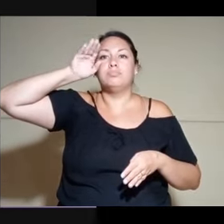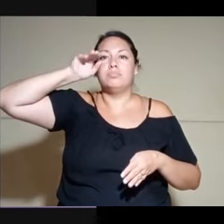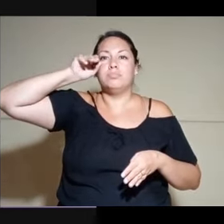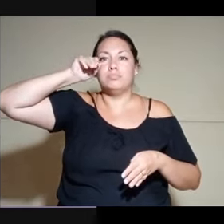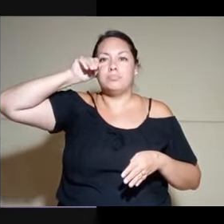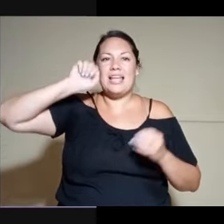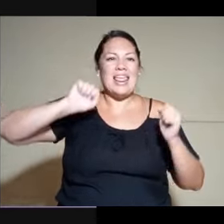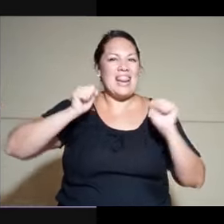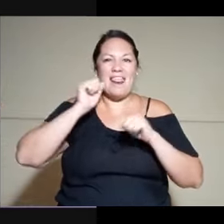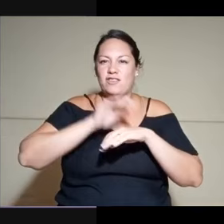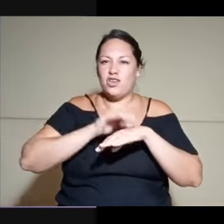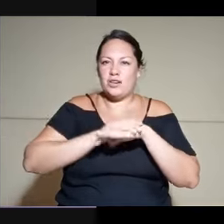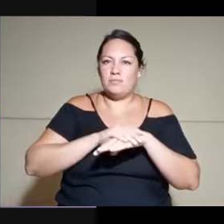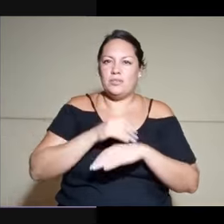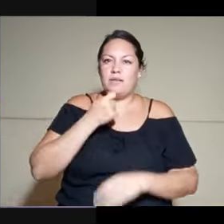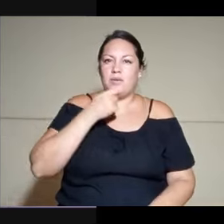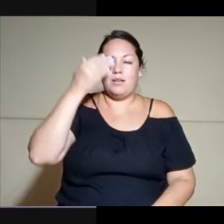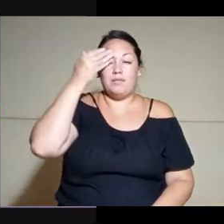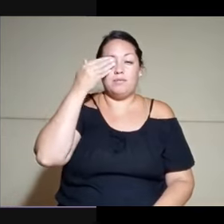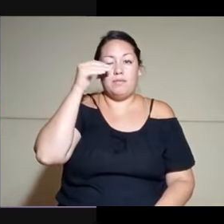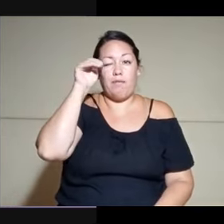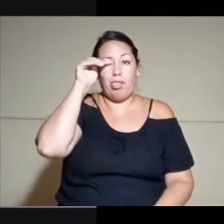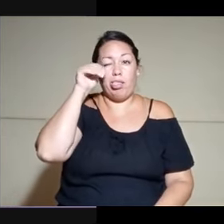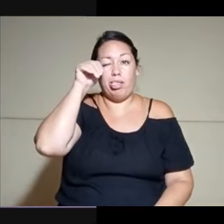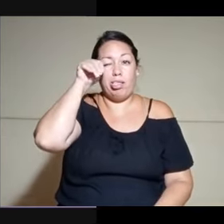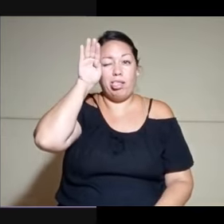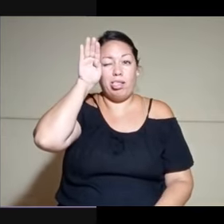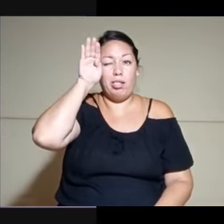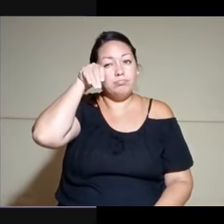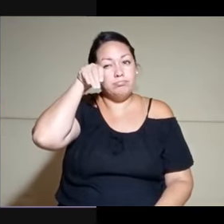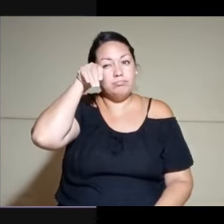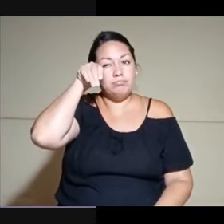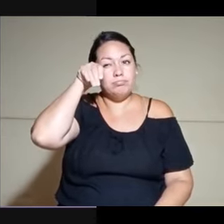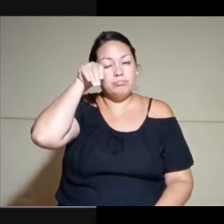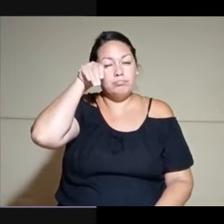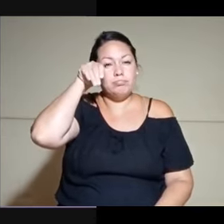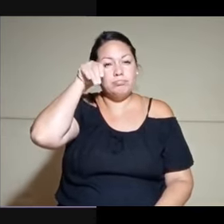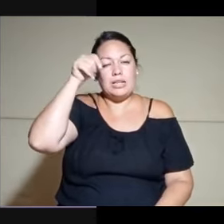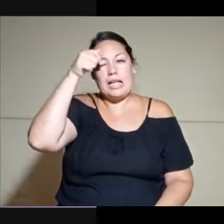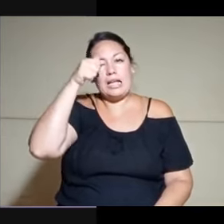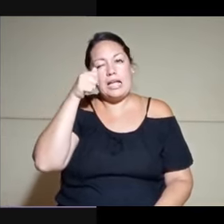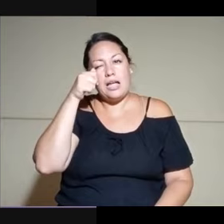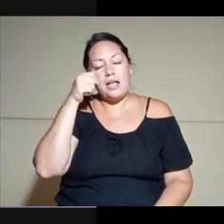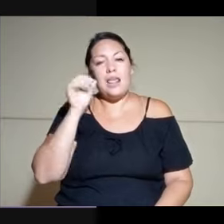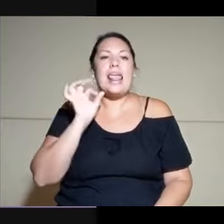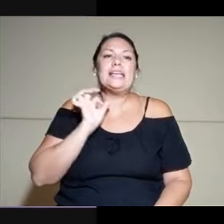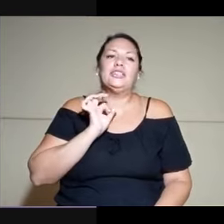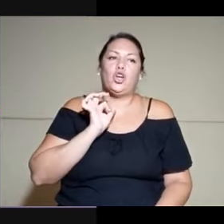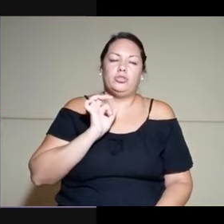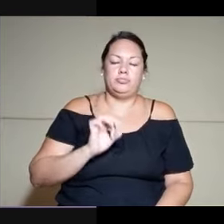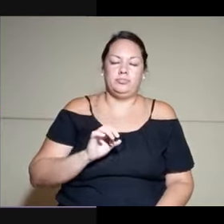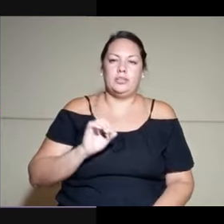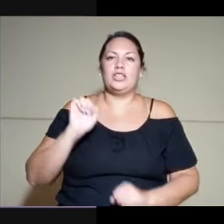el párpado superior. Para abrir el párpado, para levantar el párpado de los ojos, lo hace también este nervio. Una parálisis de este nervio hace